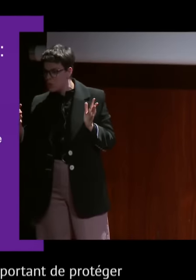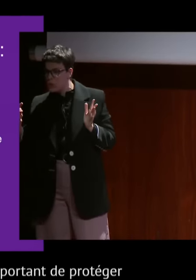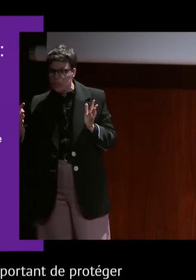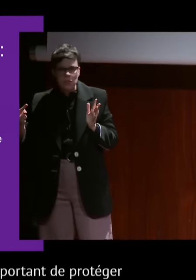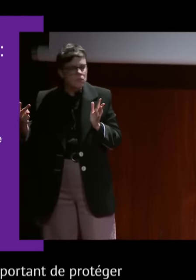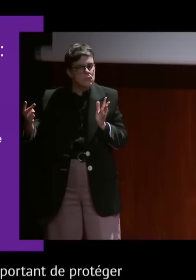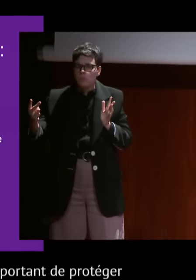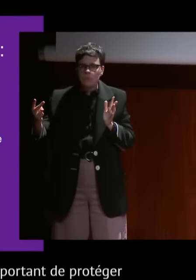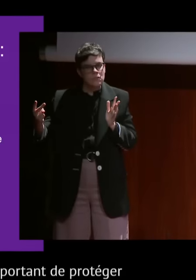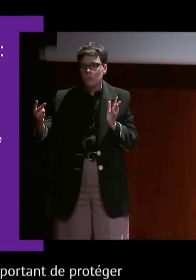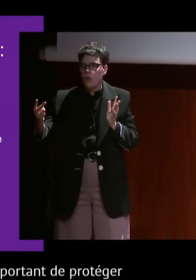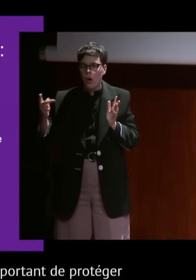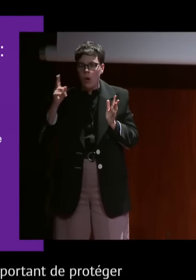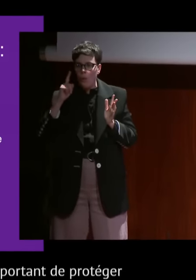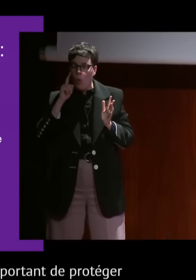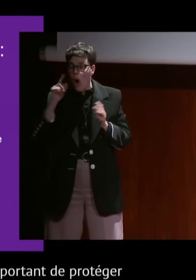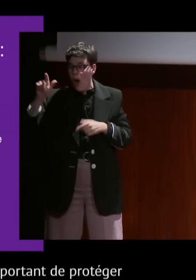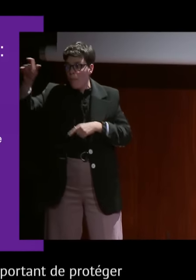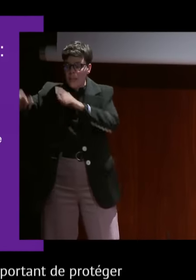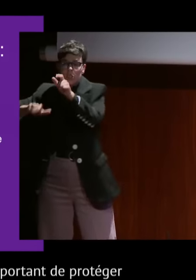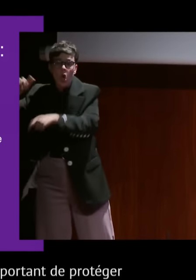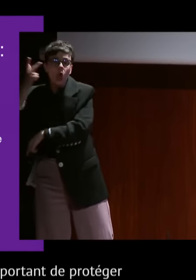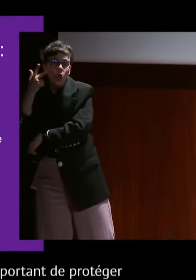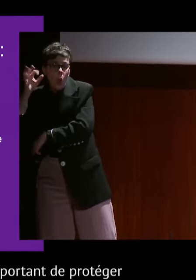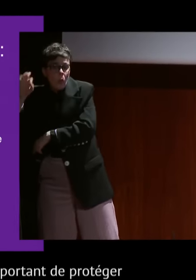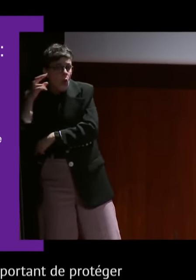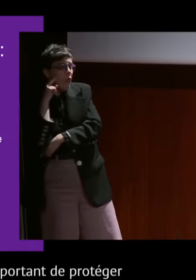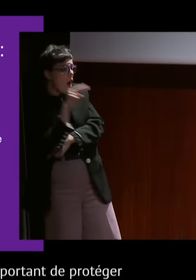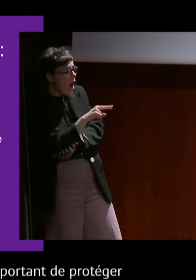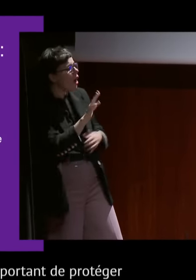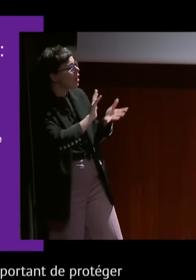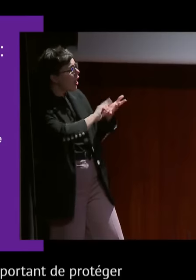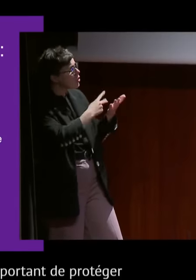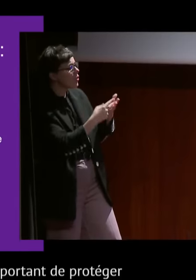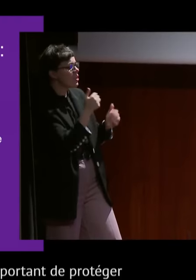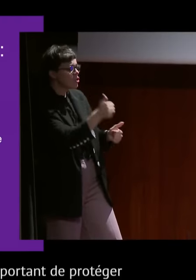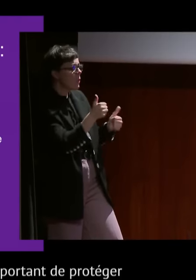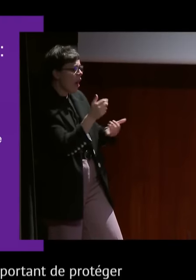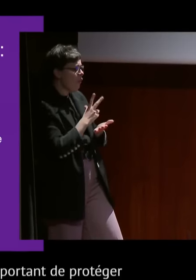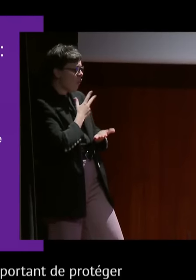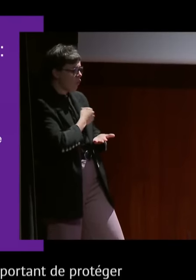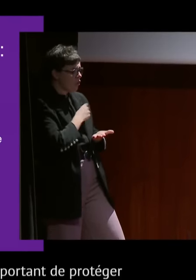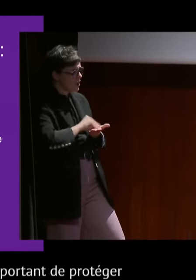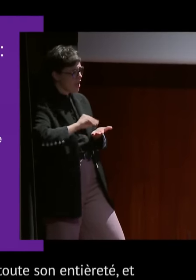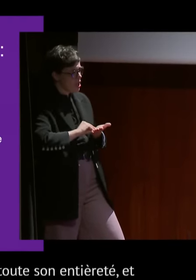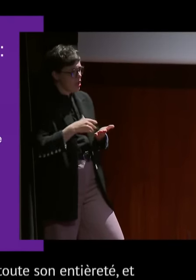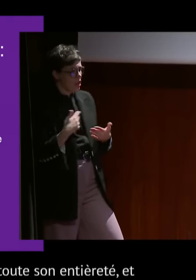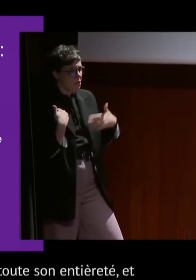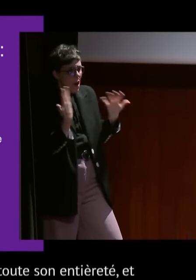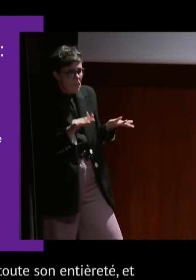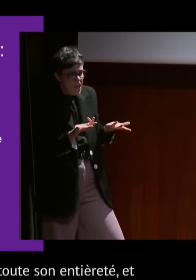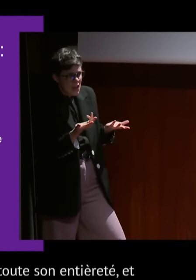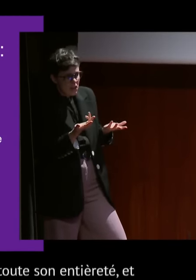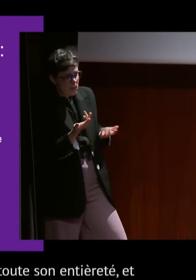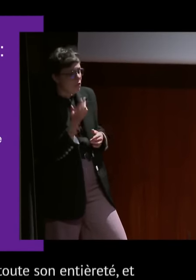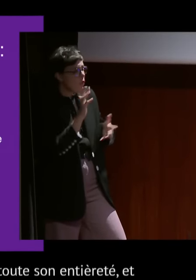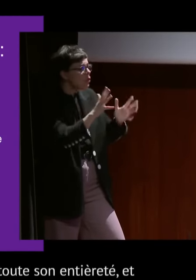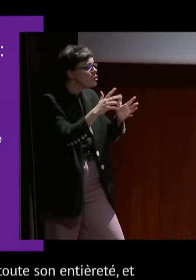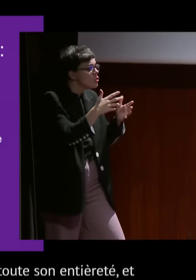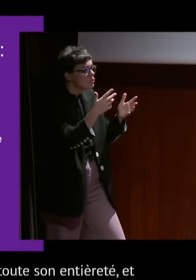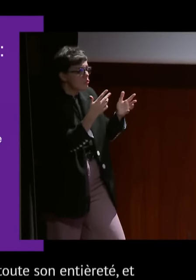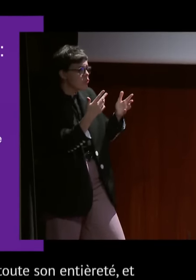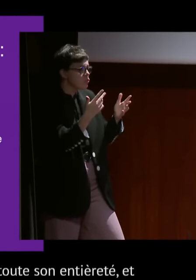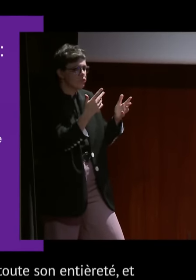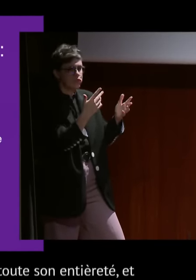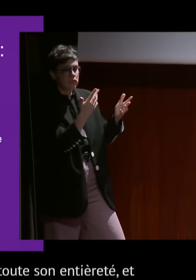langue des signes peut ne pas être traduite. Les personnes peuvent voir, peuvent être